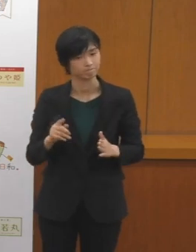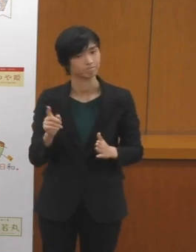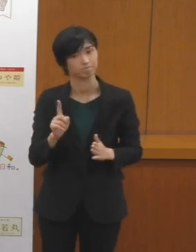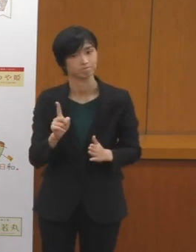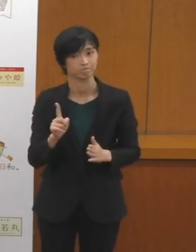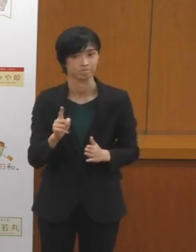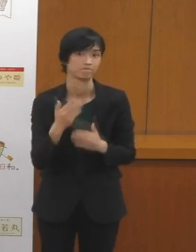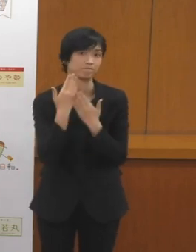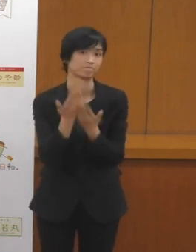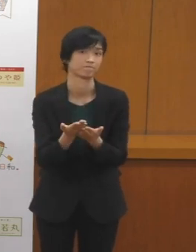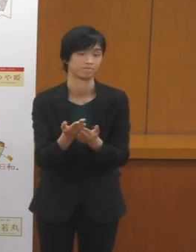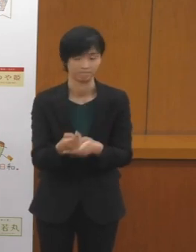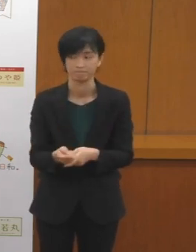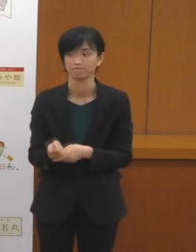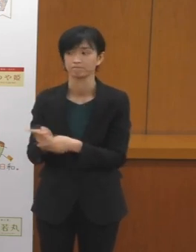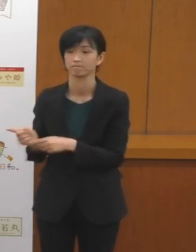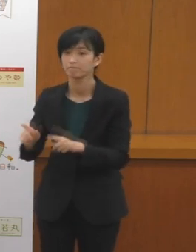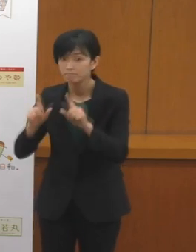か